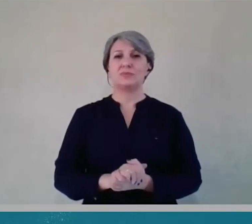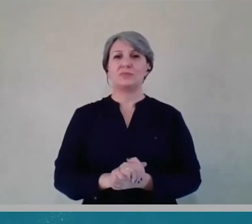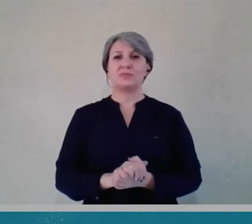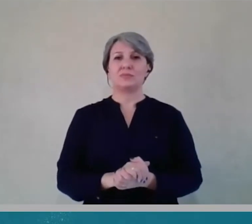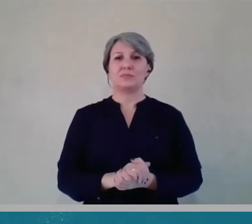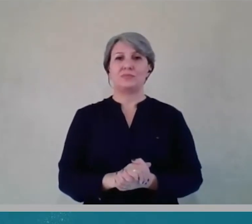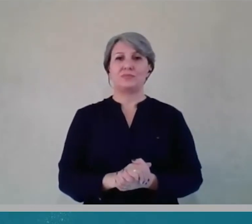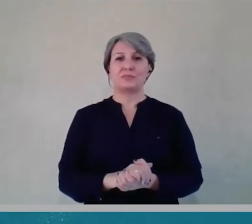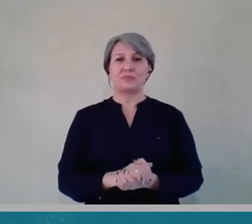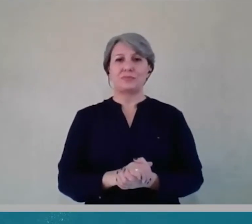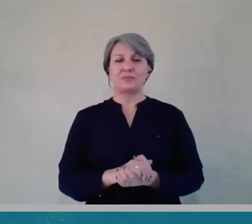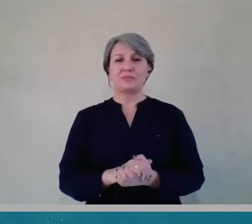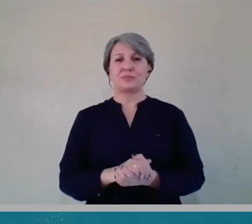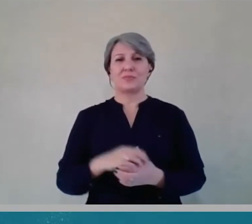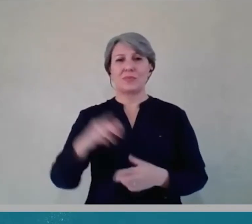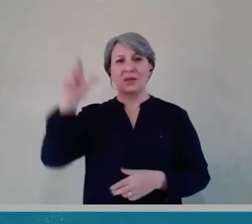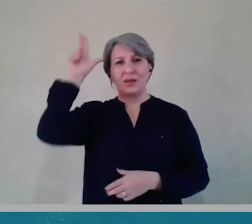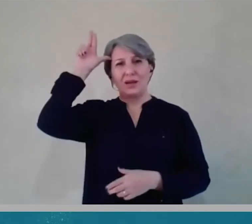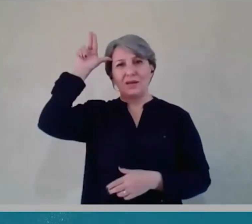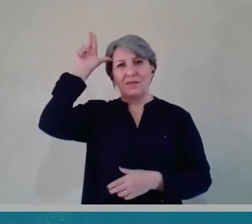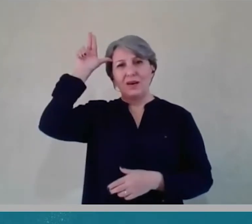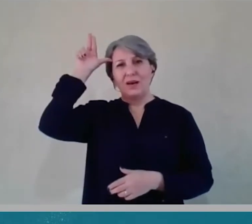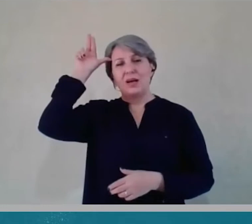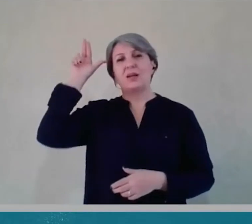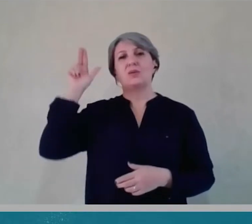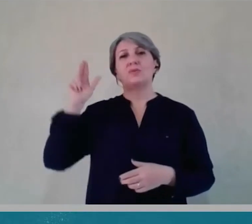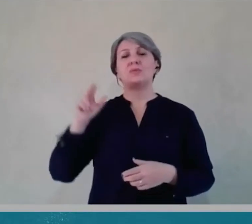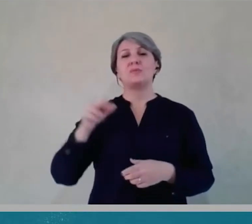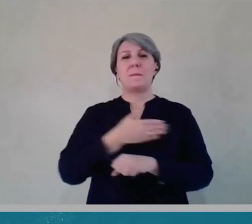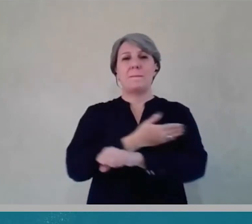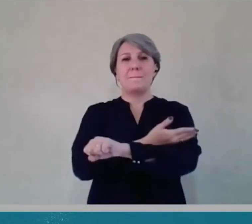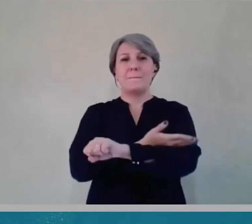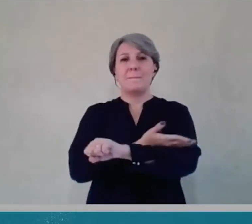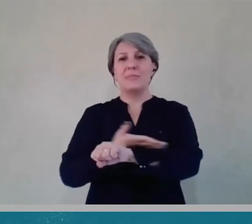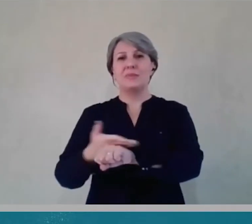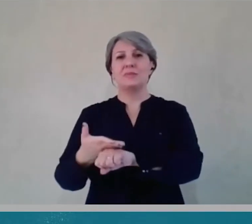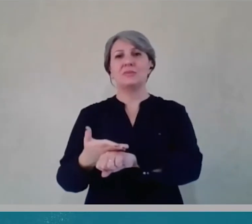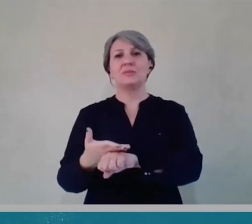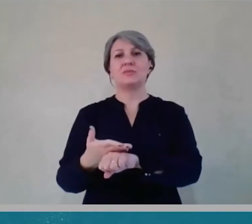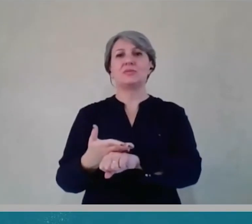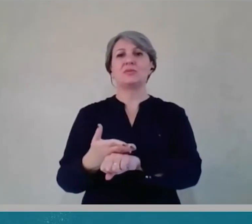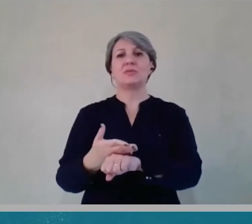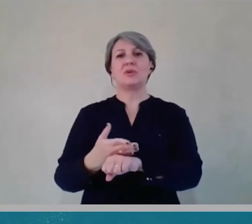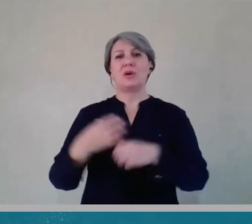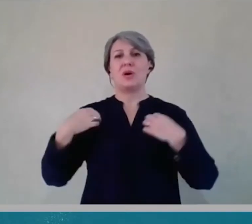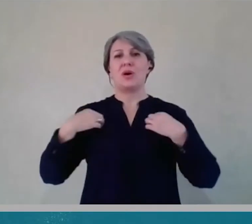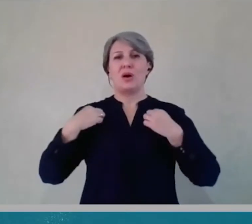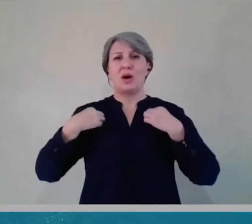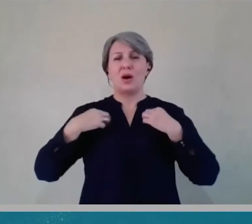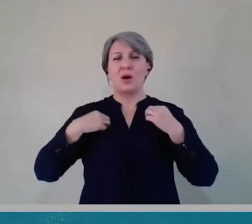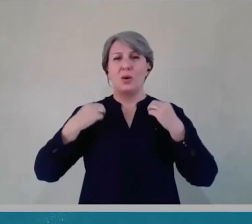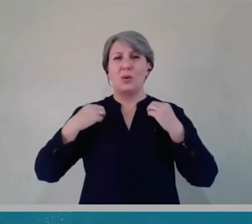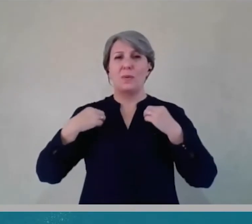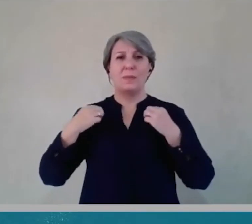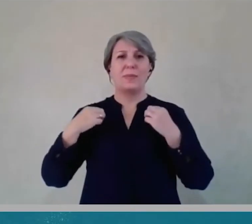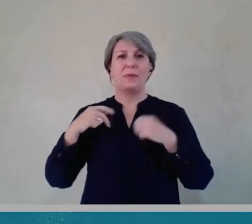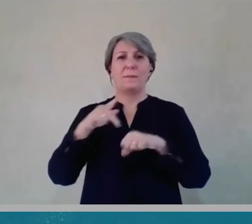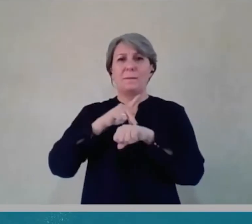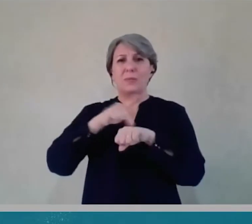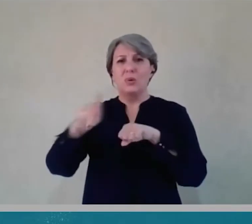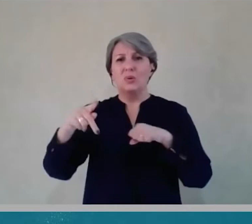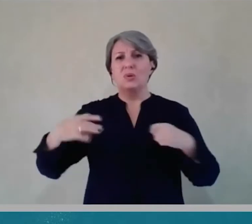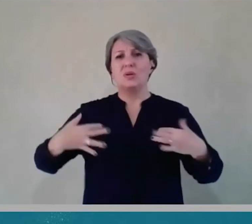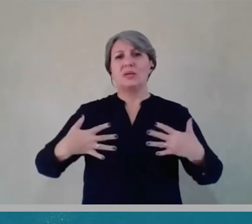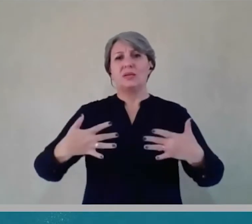montando cavalos brancos com vestiduras de linho finíssimo, branco e puro. Então, aquele que tem